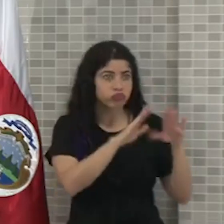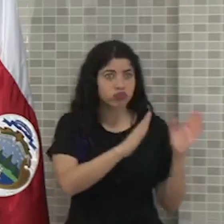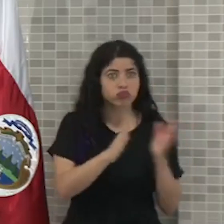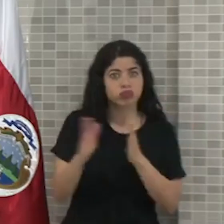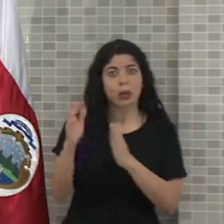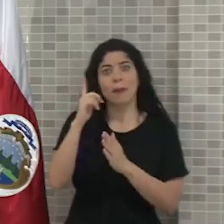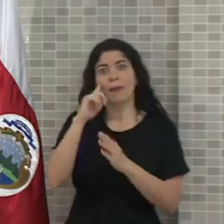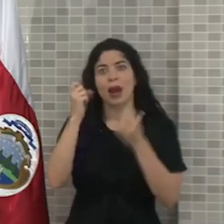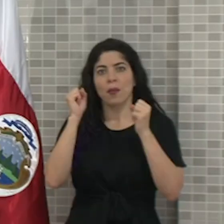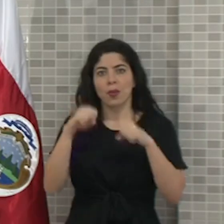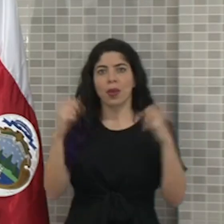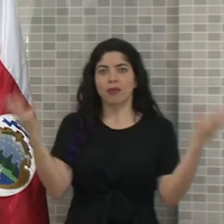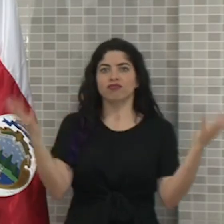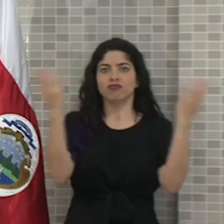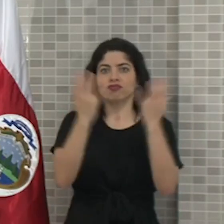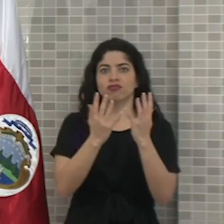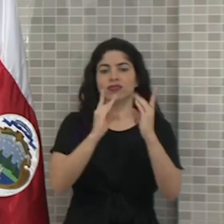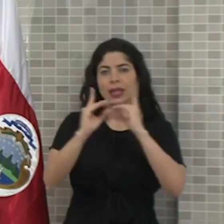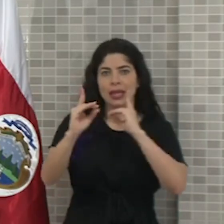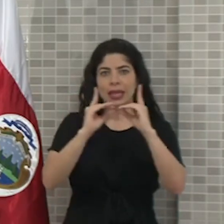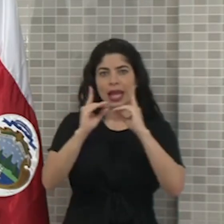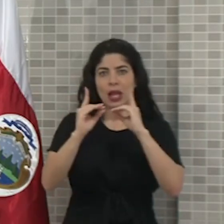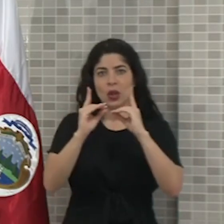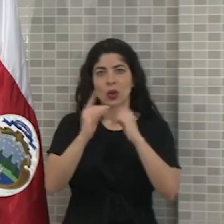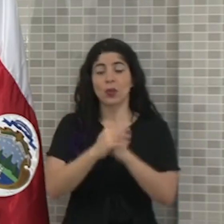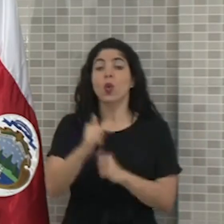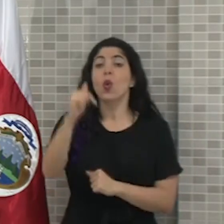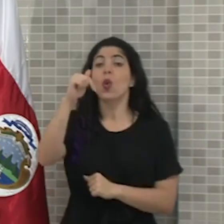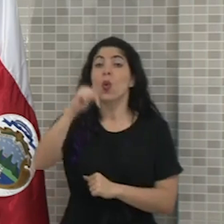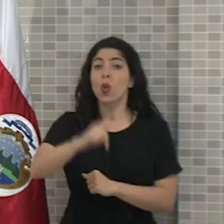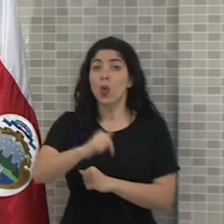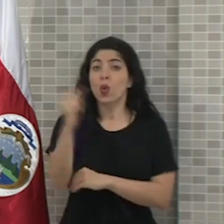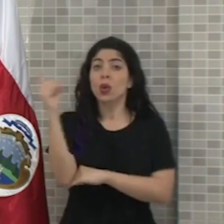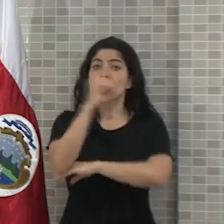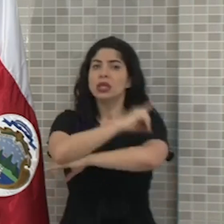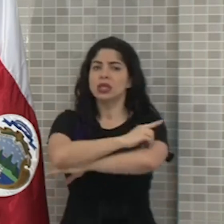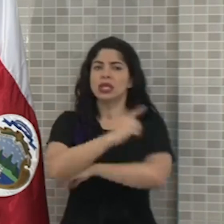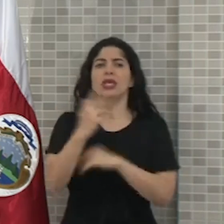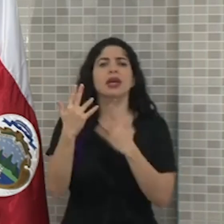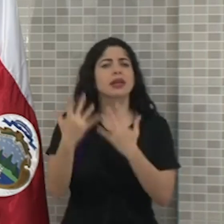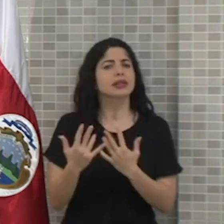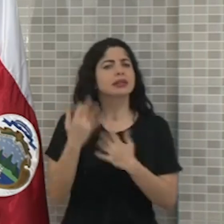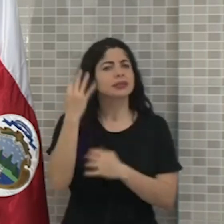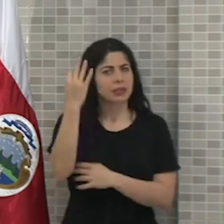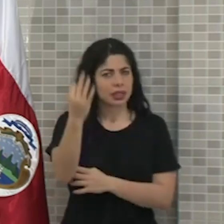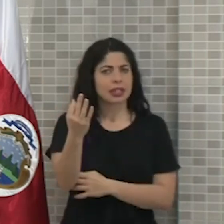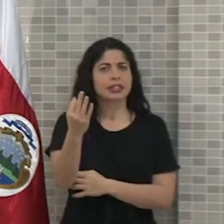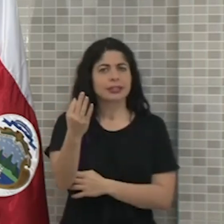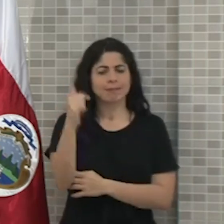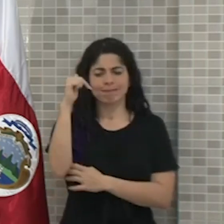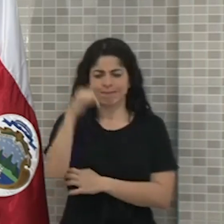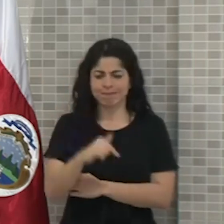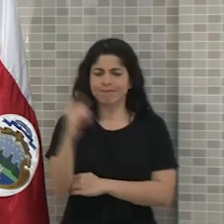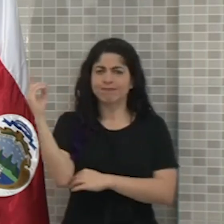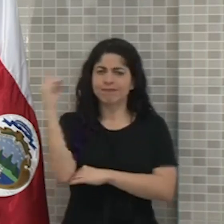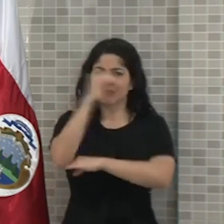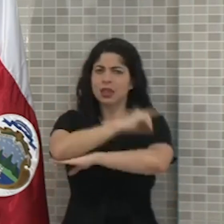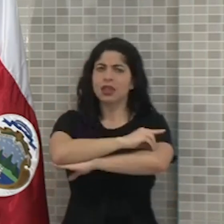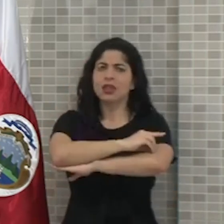para que podamos tener este espacio de diálogo. Hoy es un día de esperanza. Hoy es un